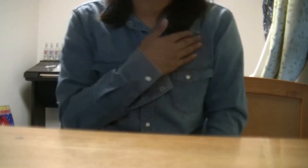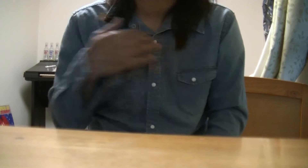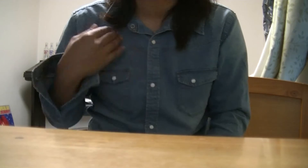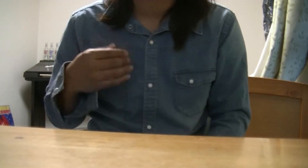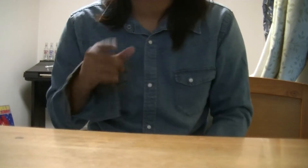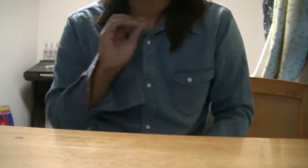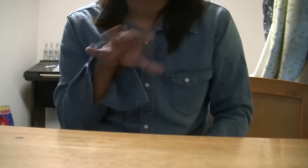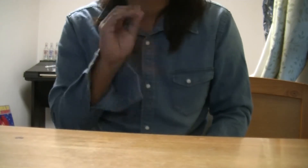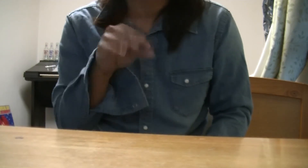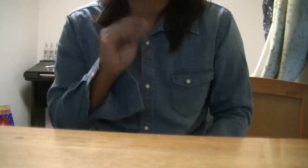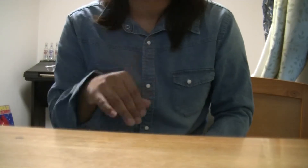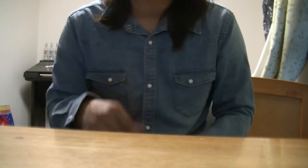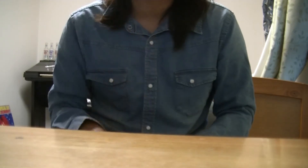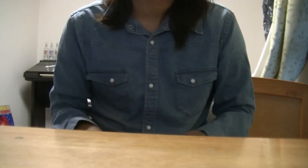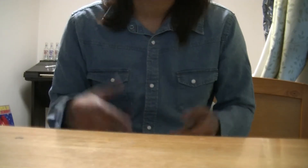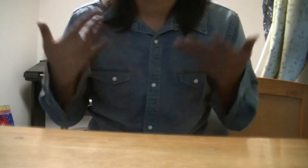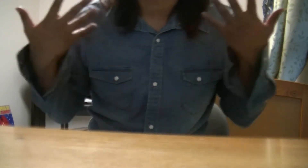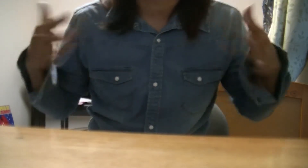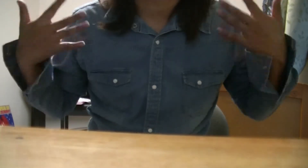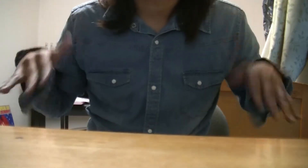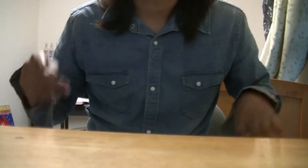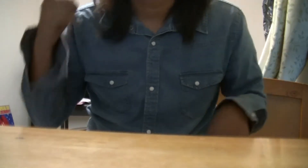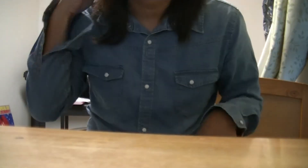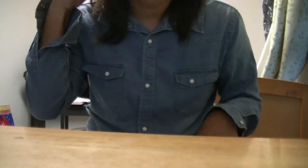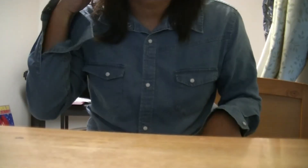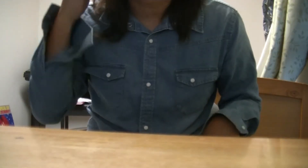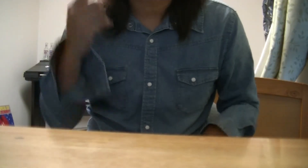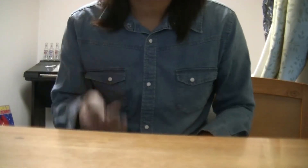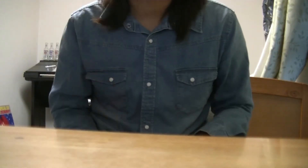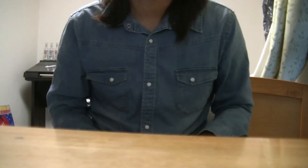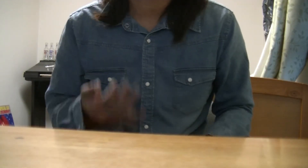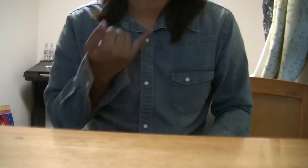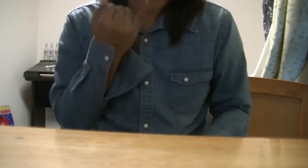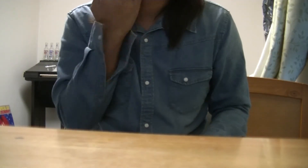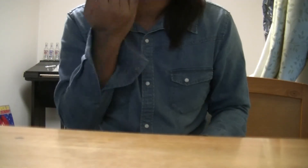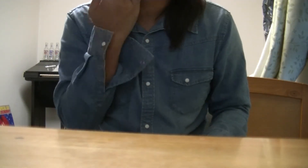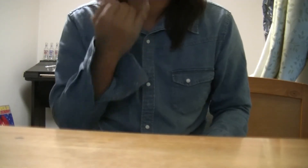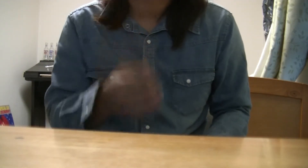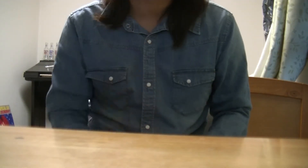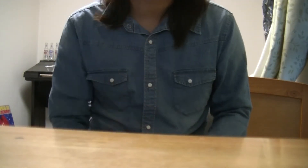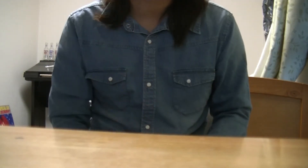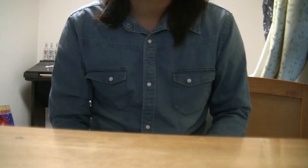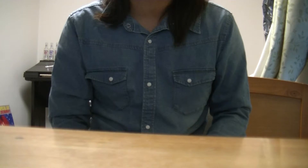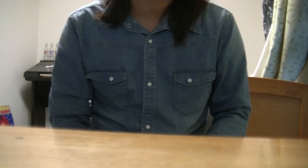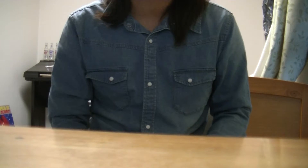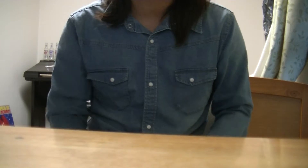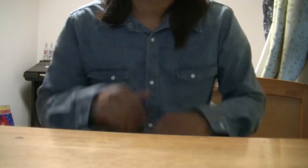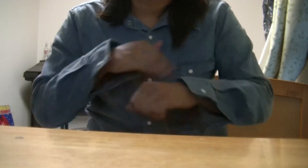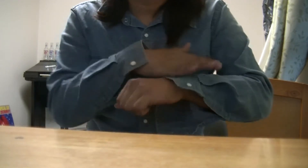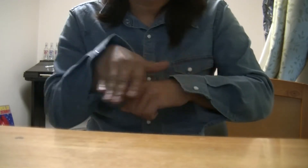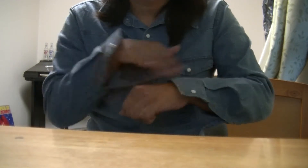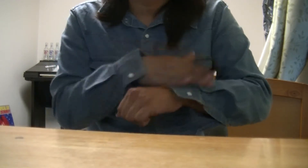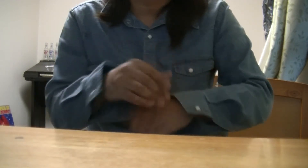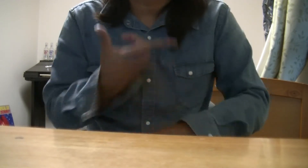くる来ないは別にして、うぜえなこいつとかも思われたりするよ。いいじゃない、もう大好きよ、ね、そういうの。だって俺う